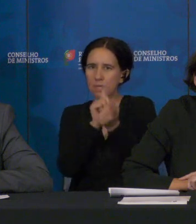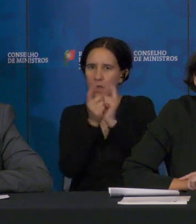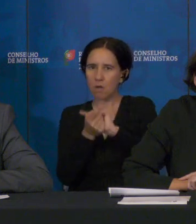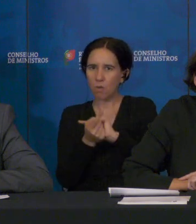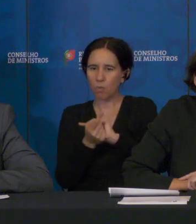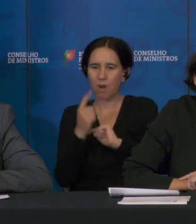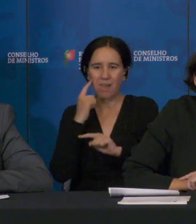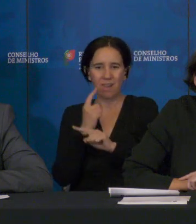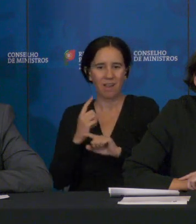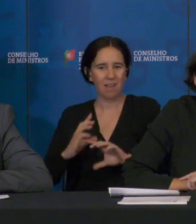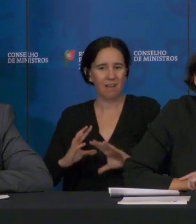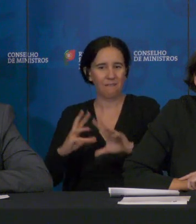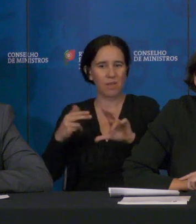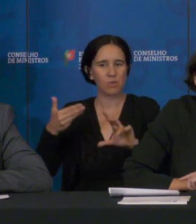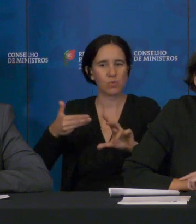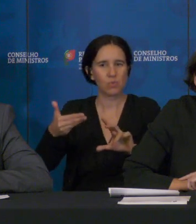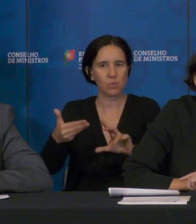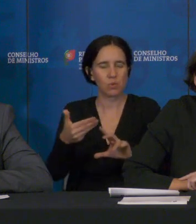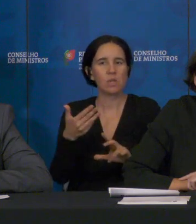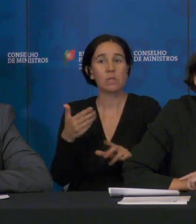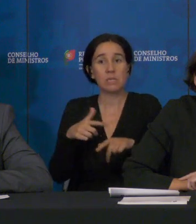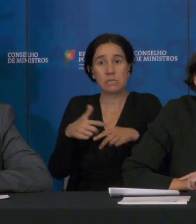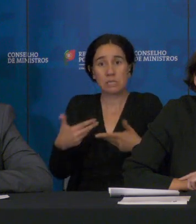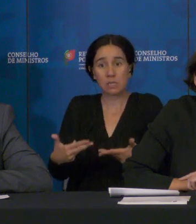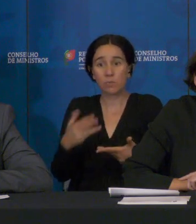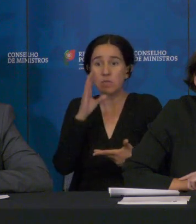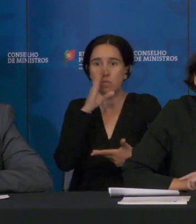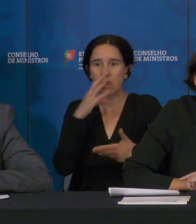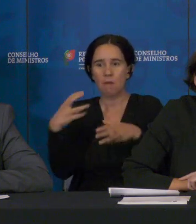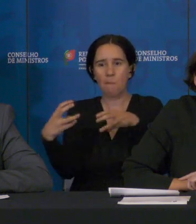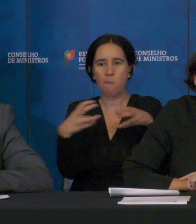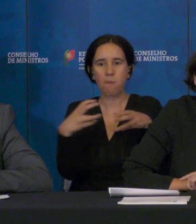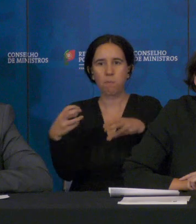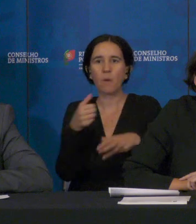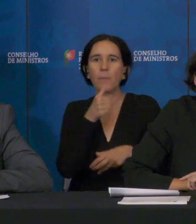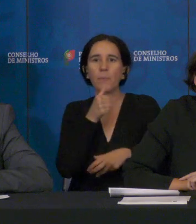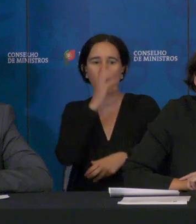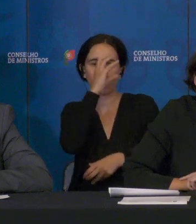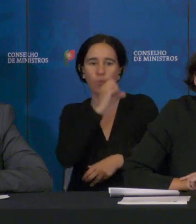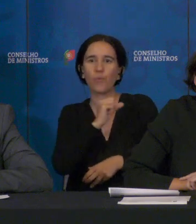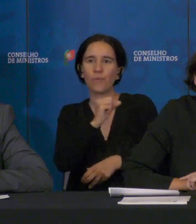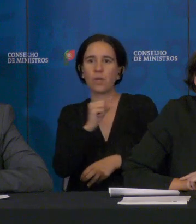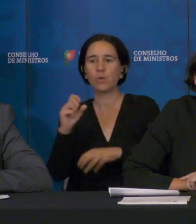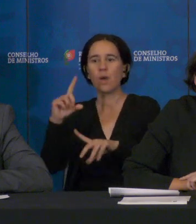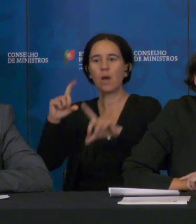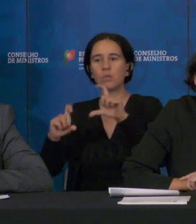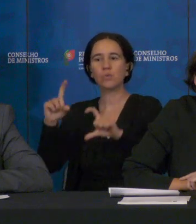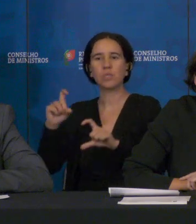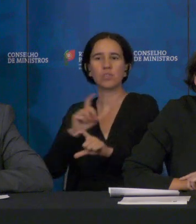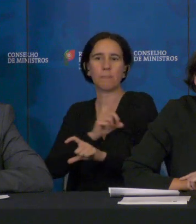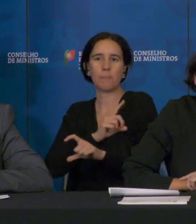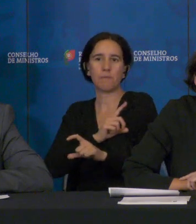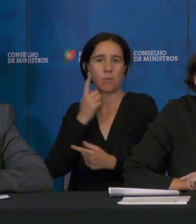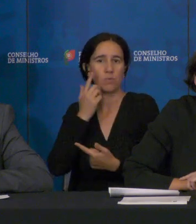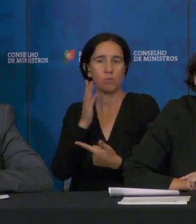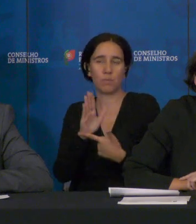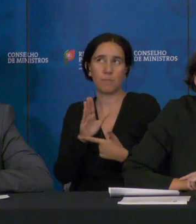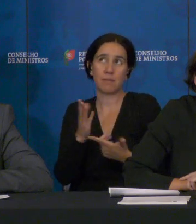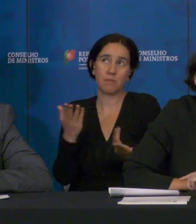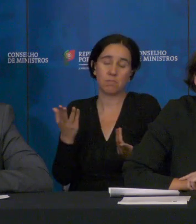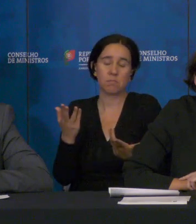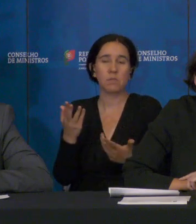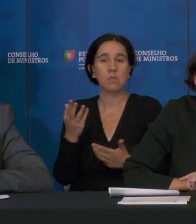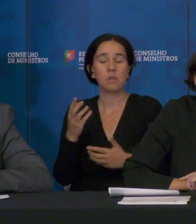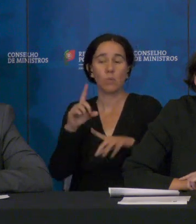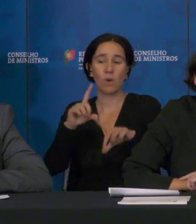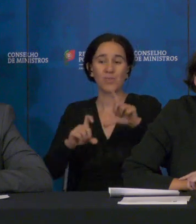nestes avanços que terão sido feitos e se há neste momento um braço de ferro entre o Governo e o acionista privado, nomeadamente, enfim,